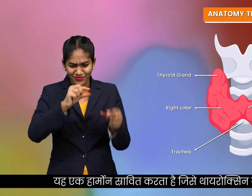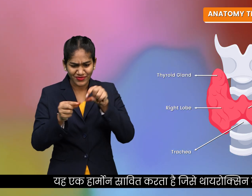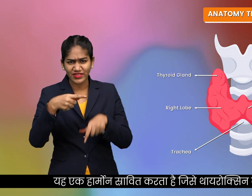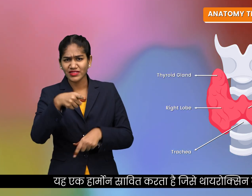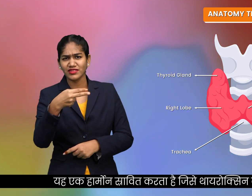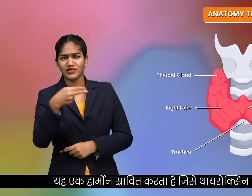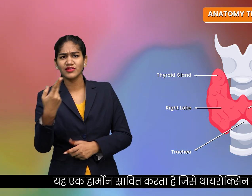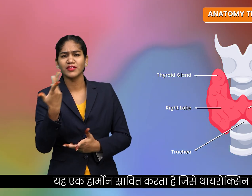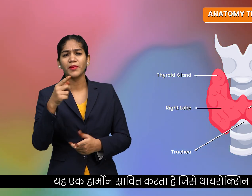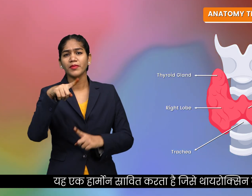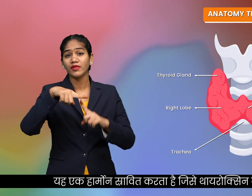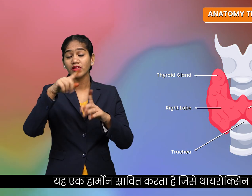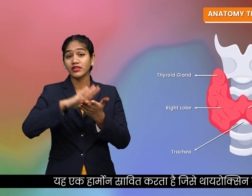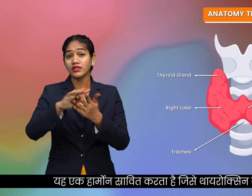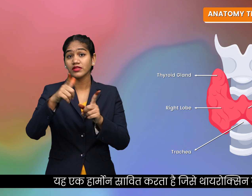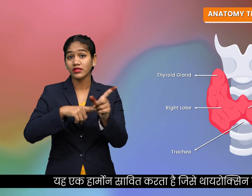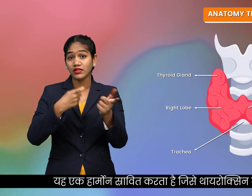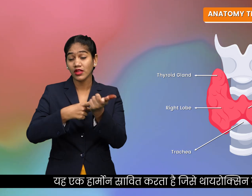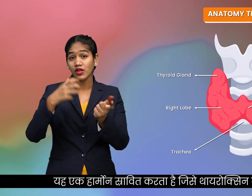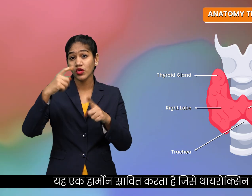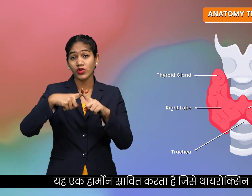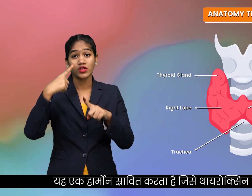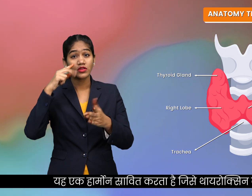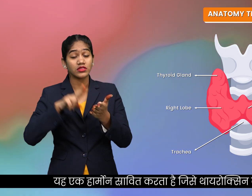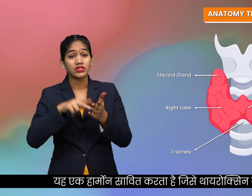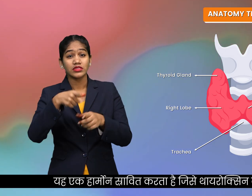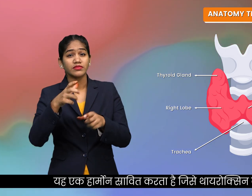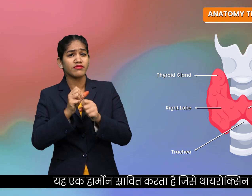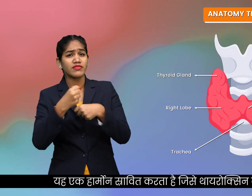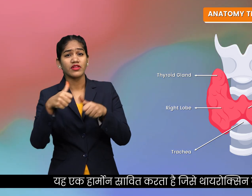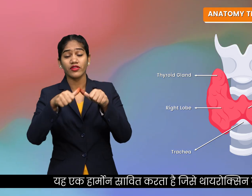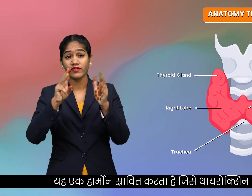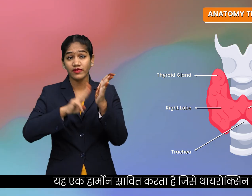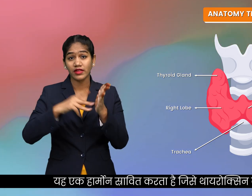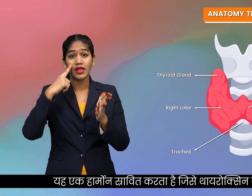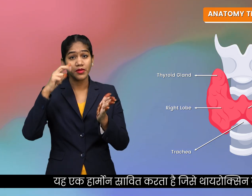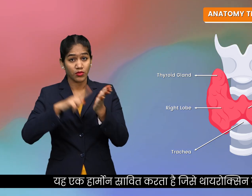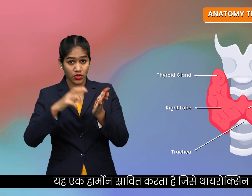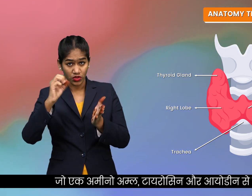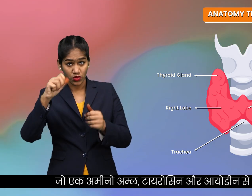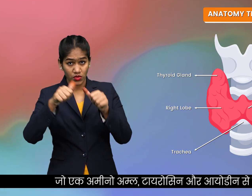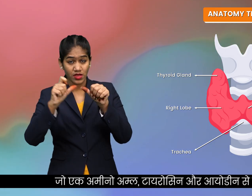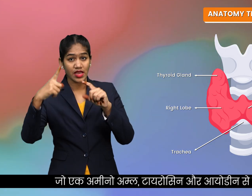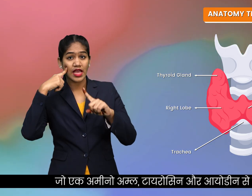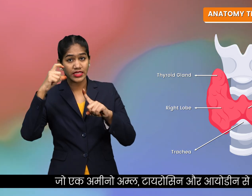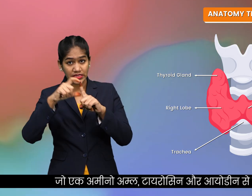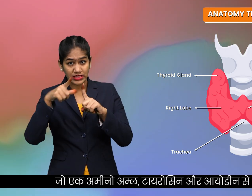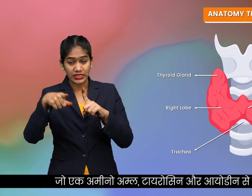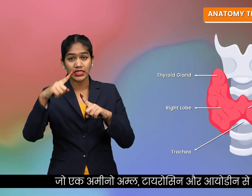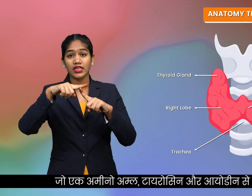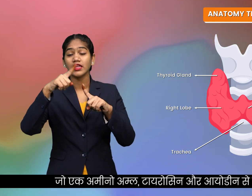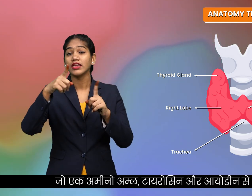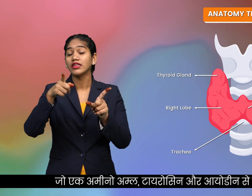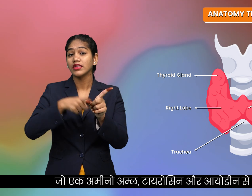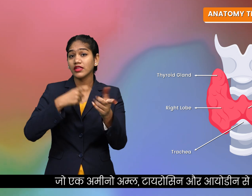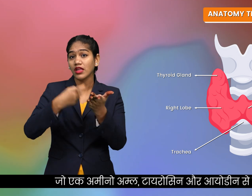हार्मोन स्रावित करता है जिसे थायरॉक्सिन कहा जाता है जो एक